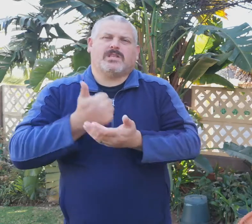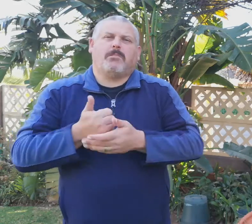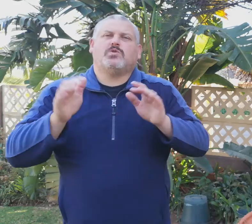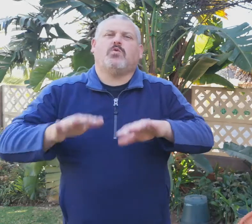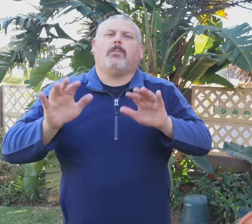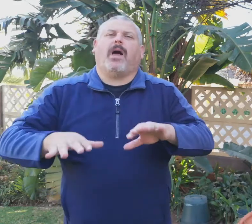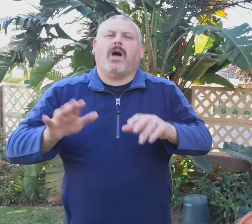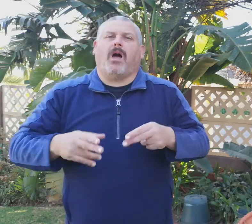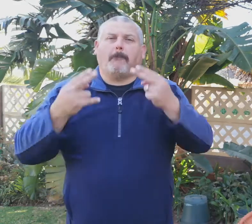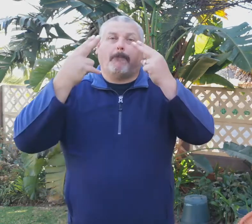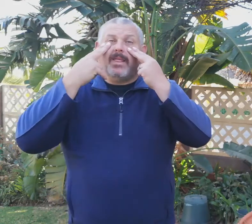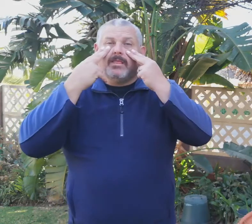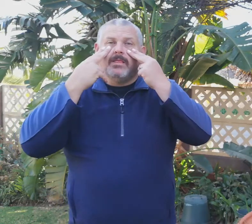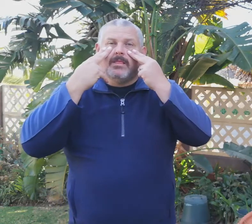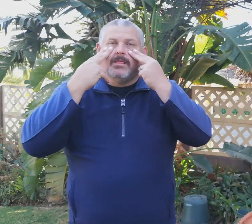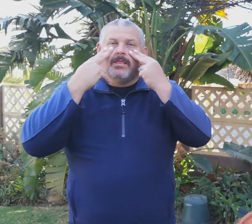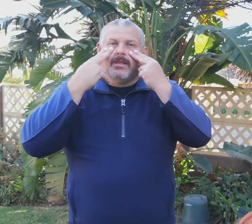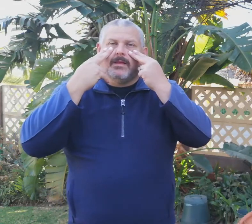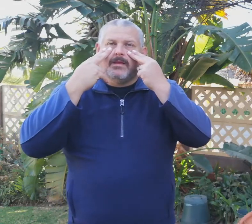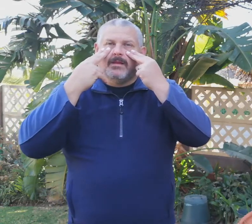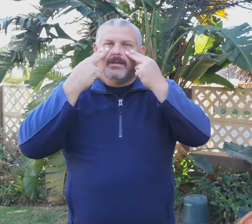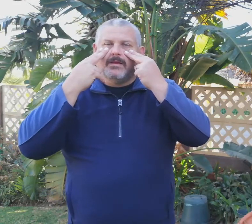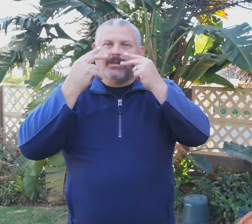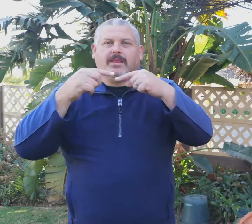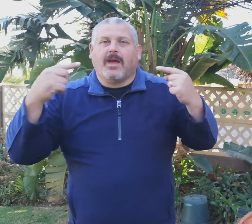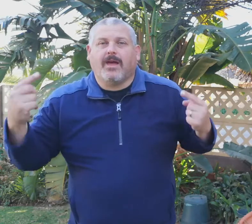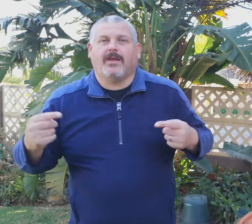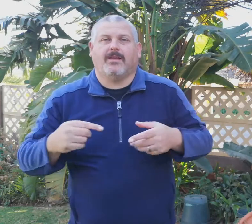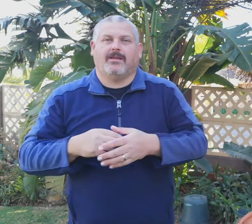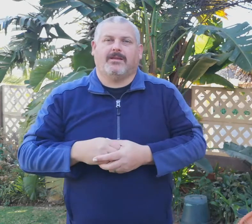Ons sit met so baie blind die dinge.